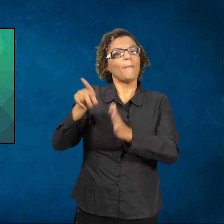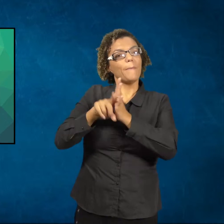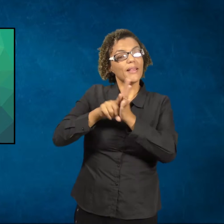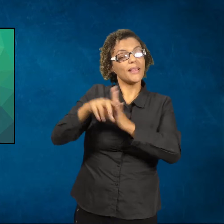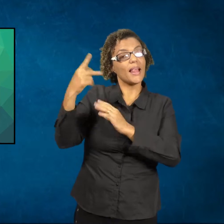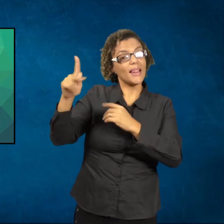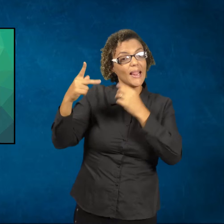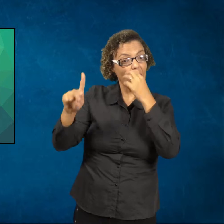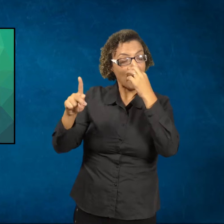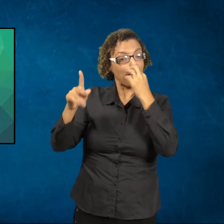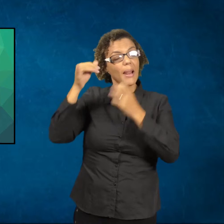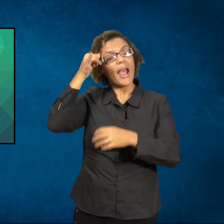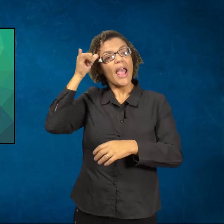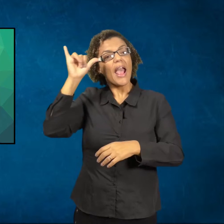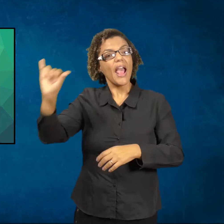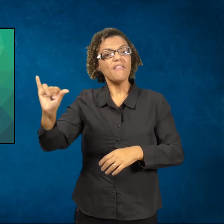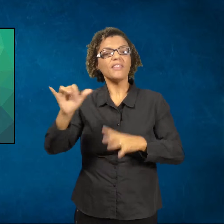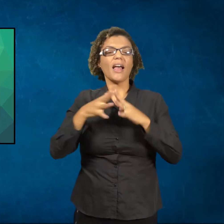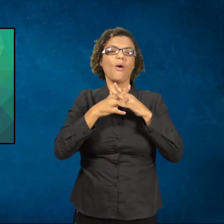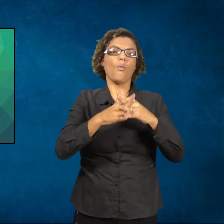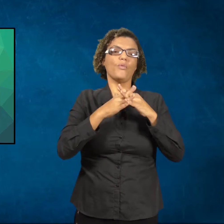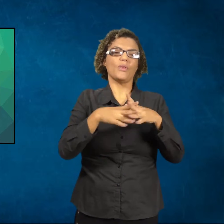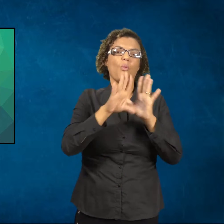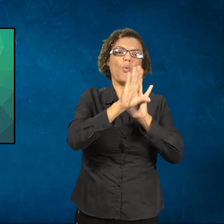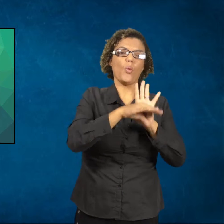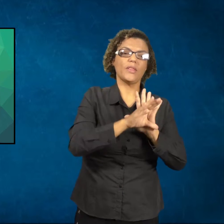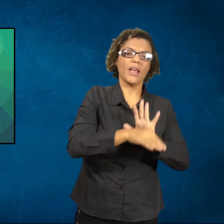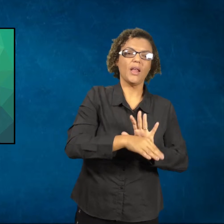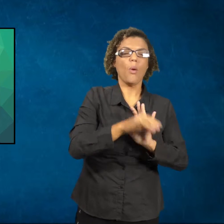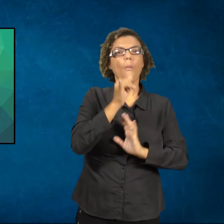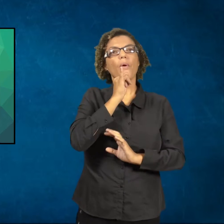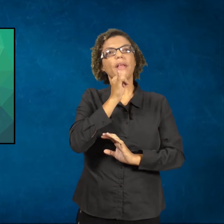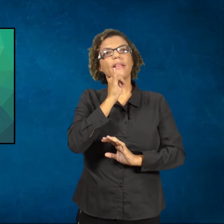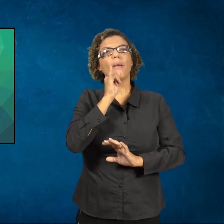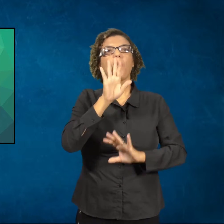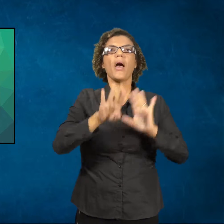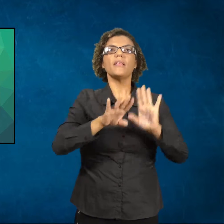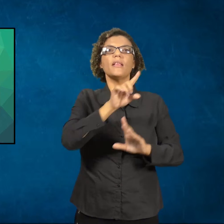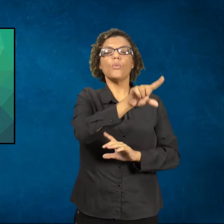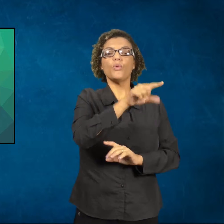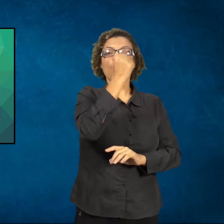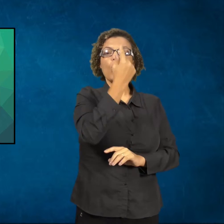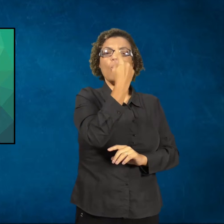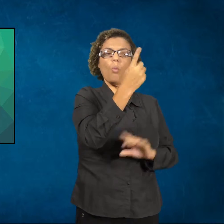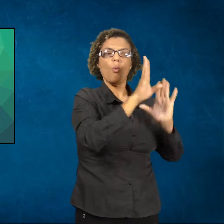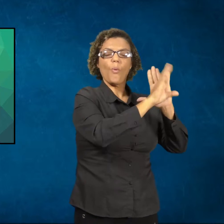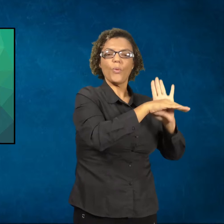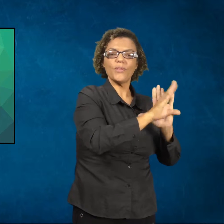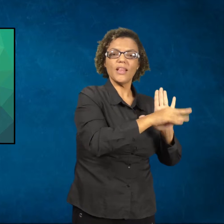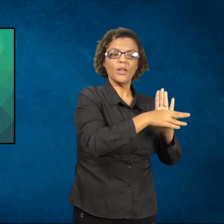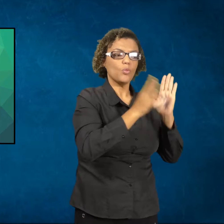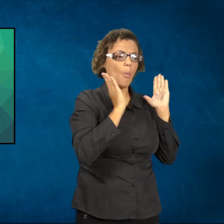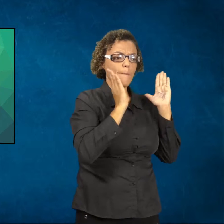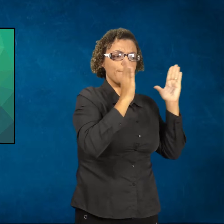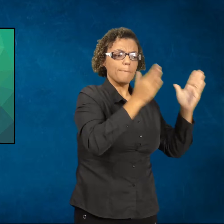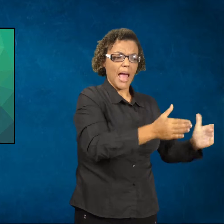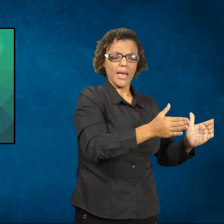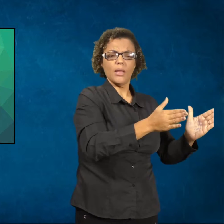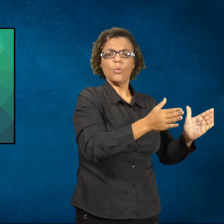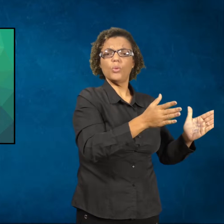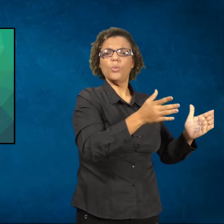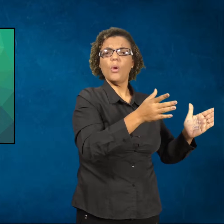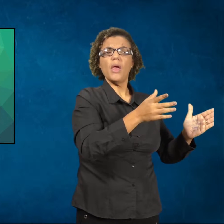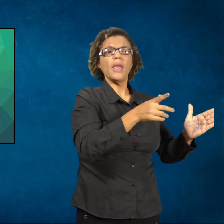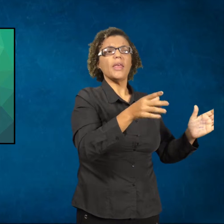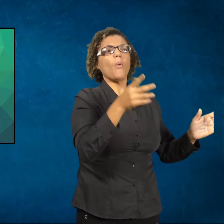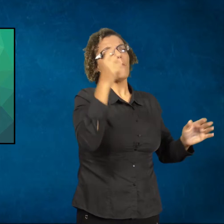leitura datada, para que a gente não pegue, às vezes, uma afirmativa de um determinado período e tome isso como se